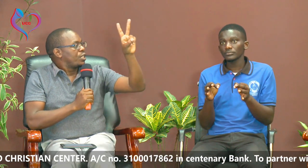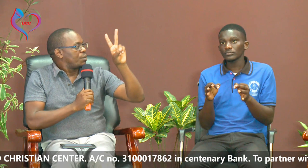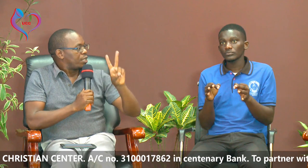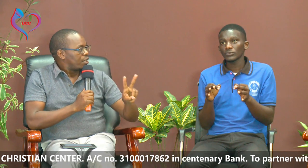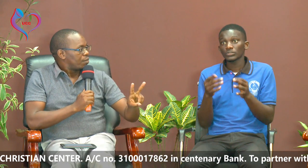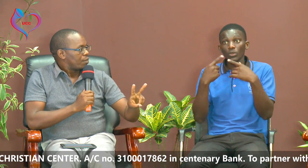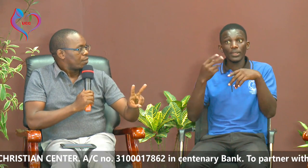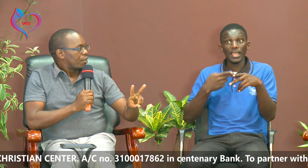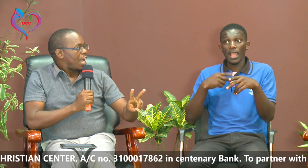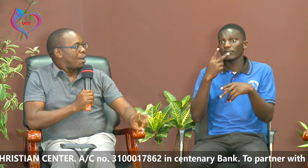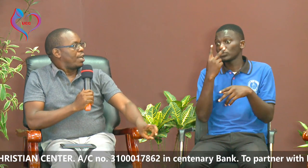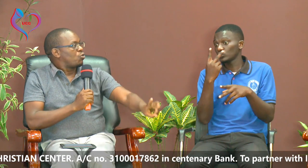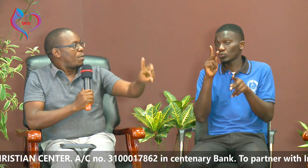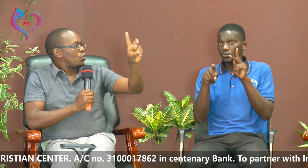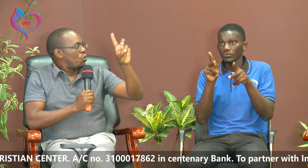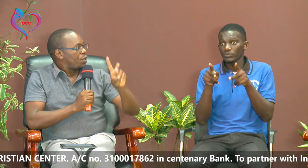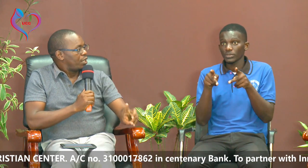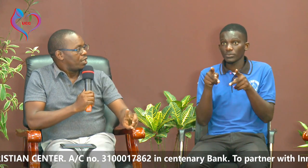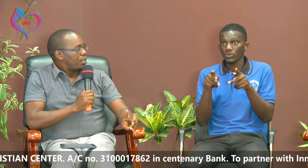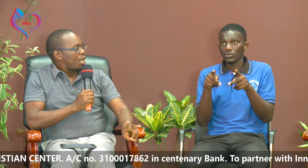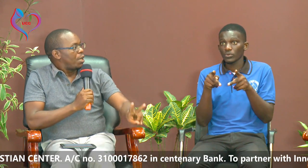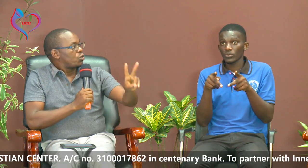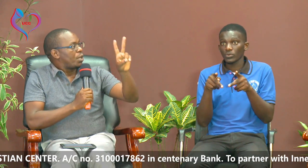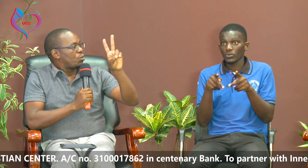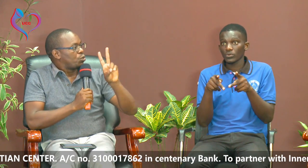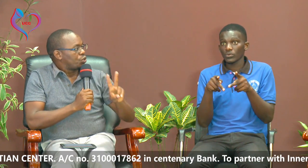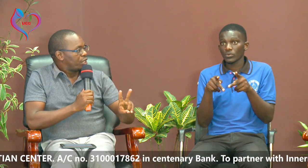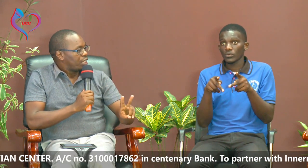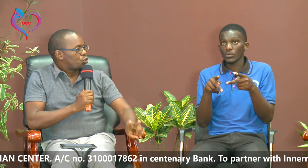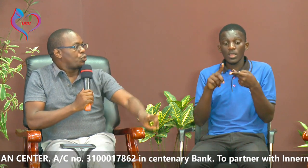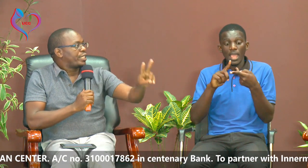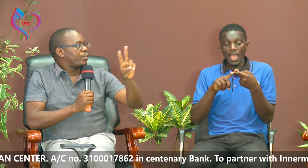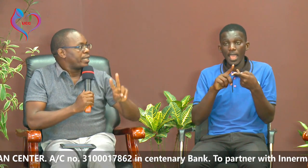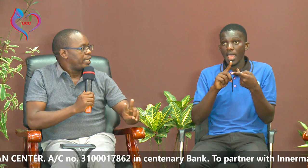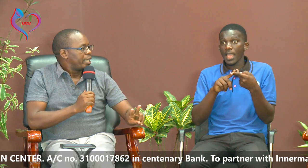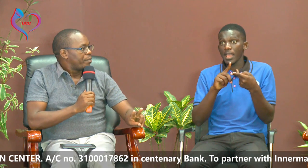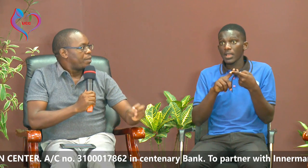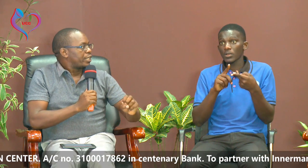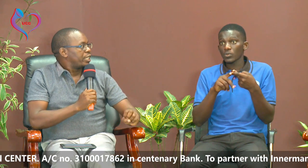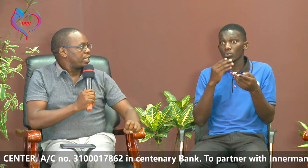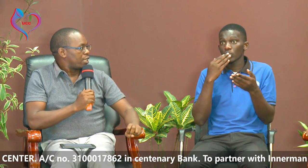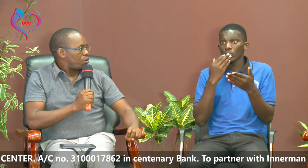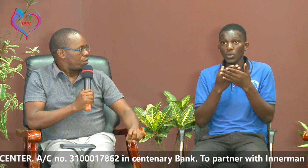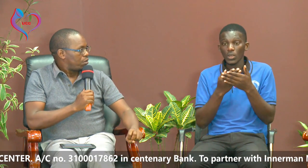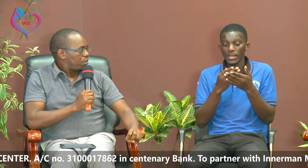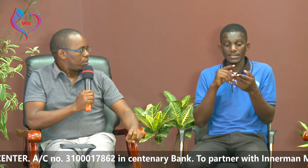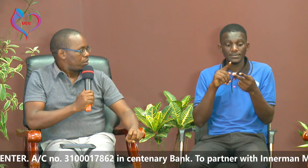mirundi ebiri abantu abali obubi na abantu abali obulungi chonna chebali bebacheteekako